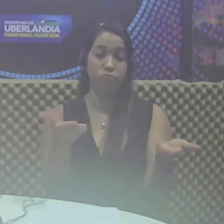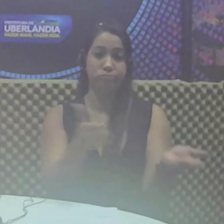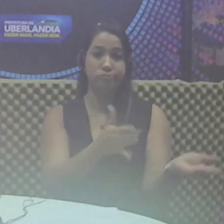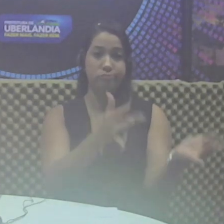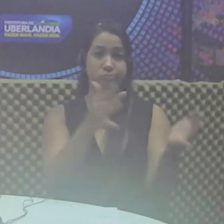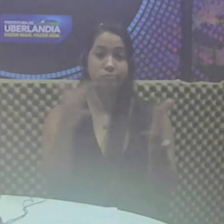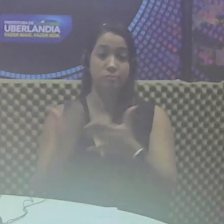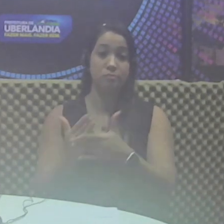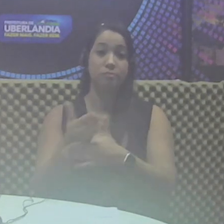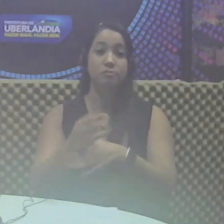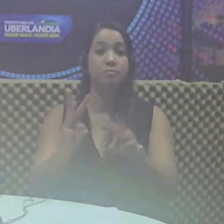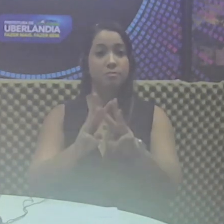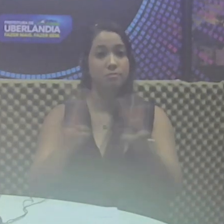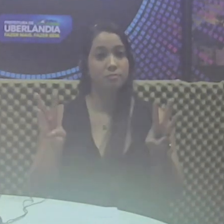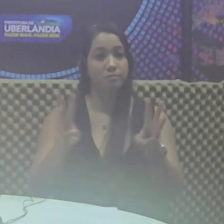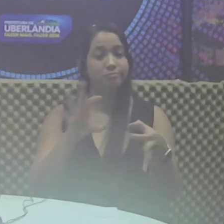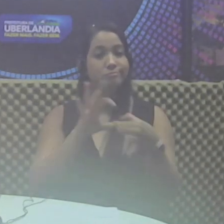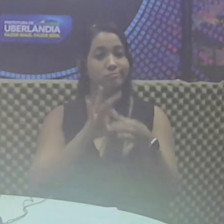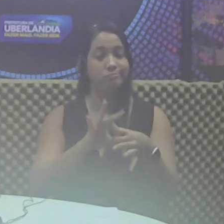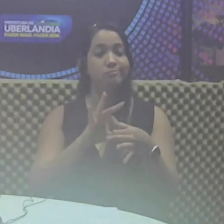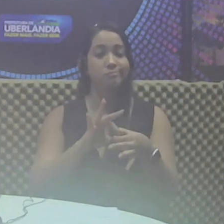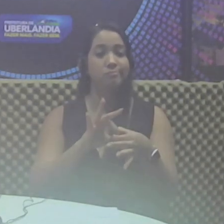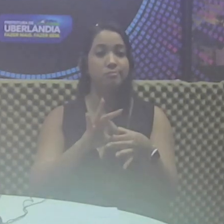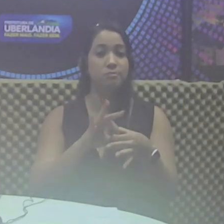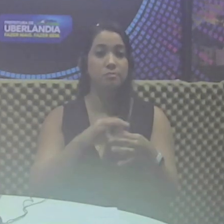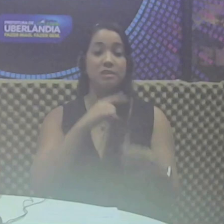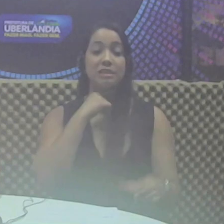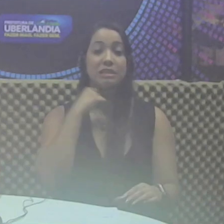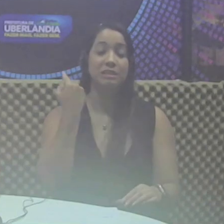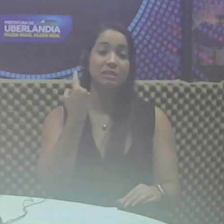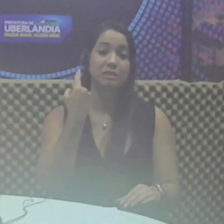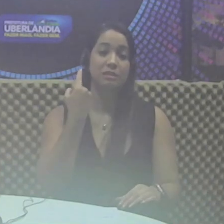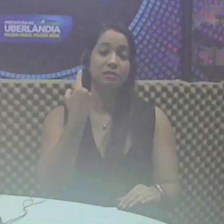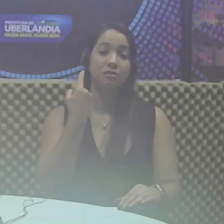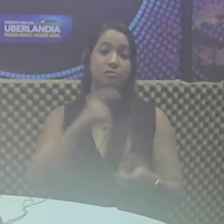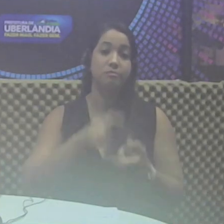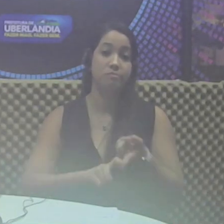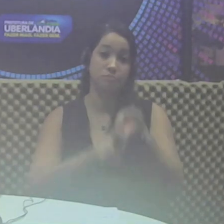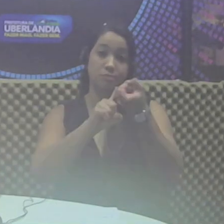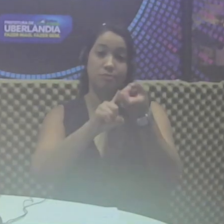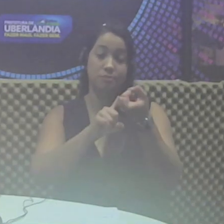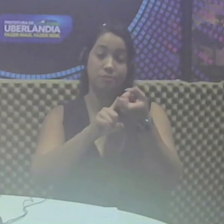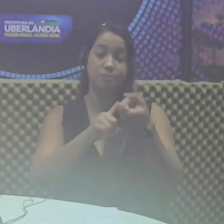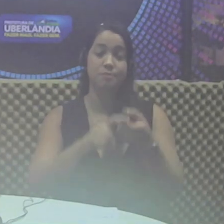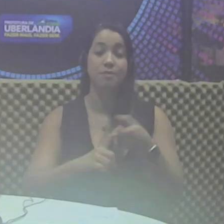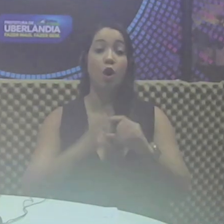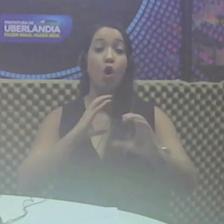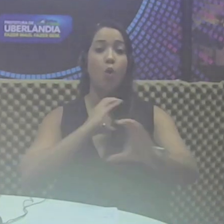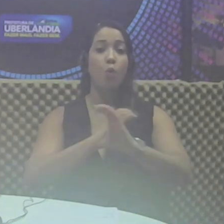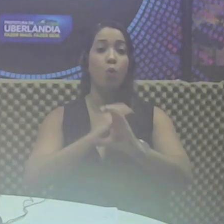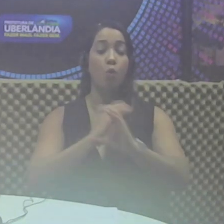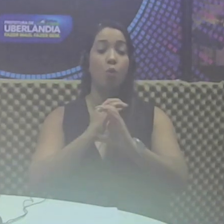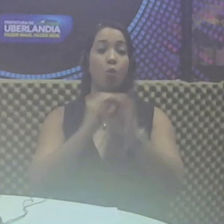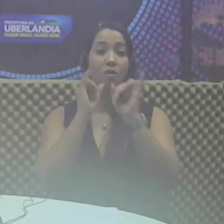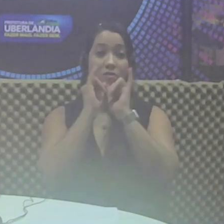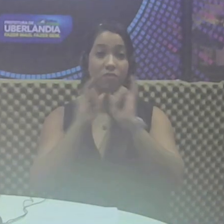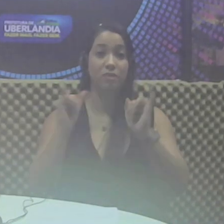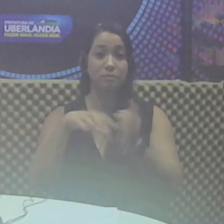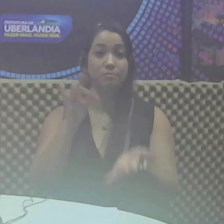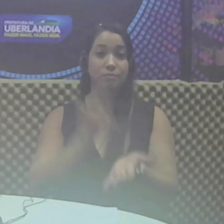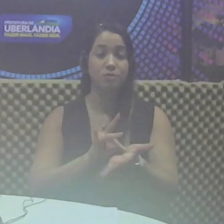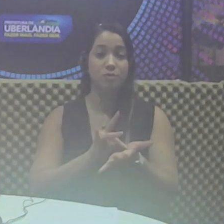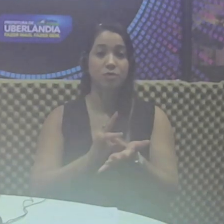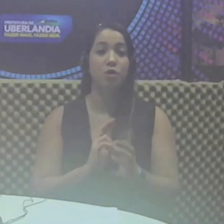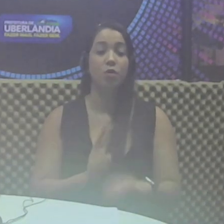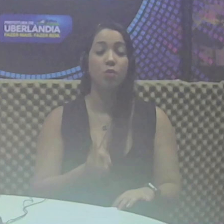ao site e serviços ligados ao portal ficarão temporariamente suspensos. A comunicação oficial do município seguirá